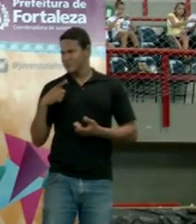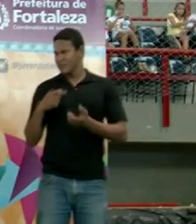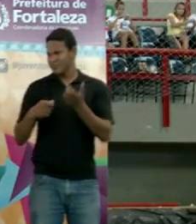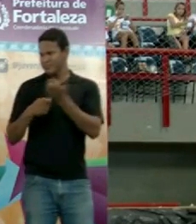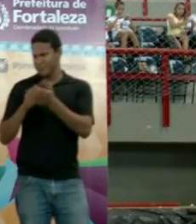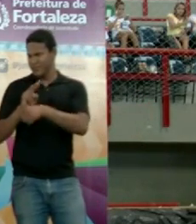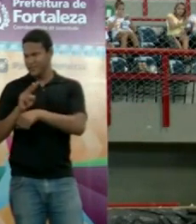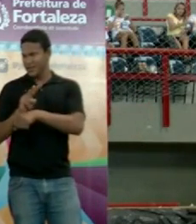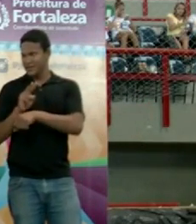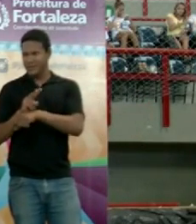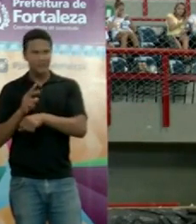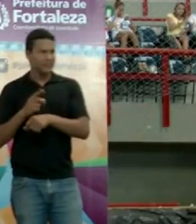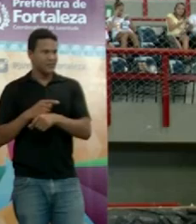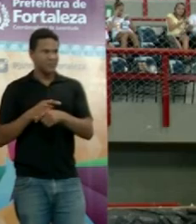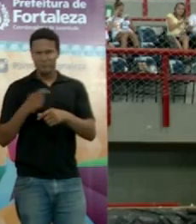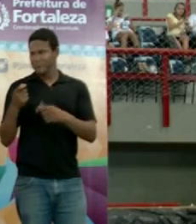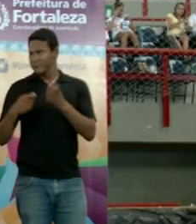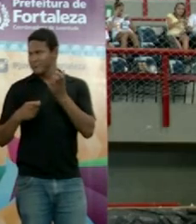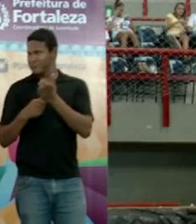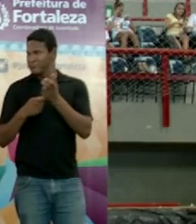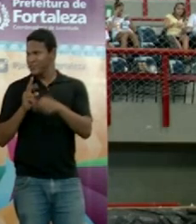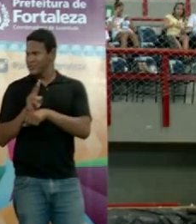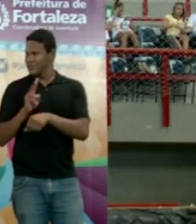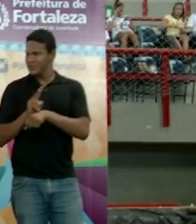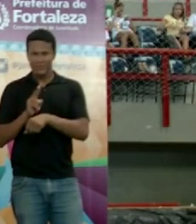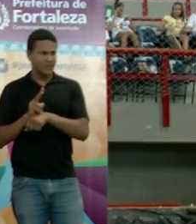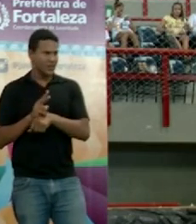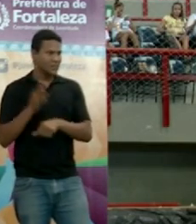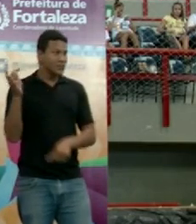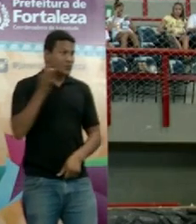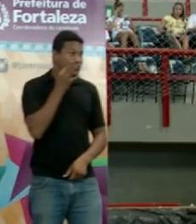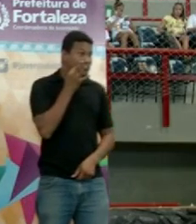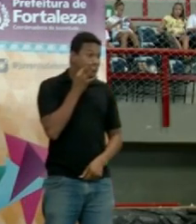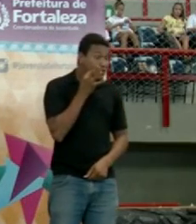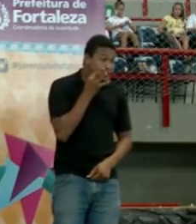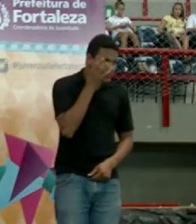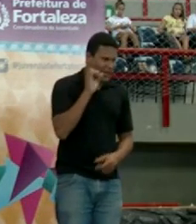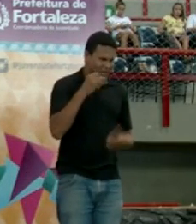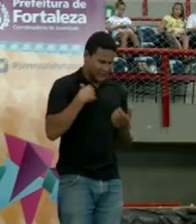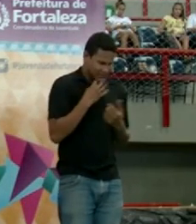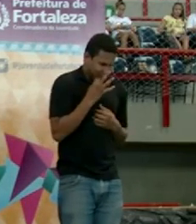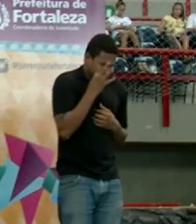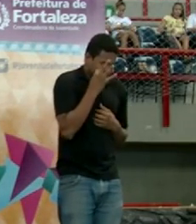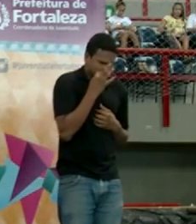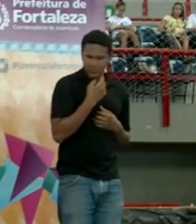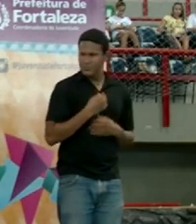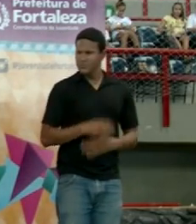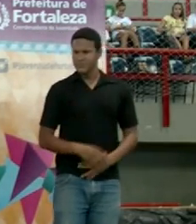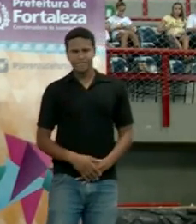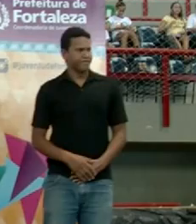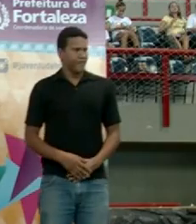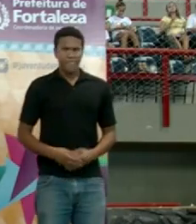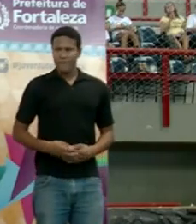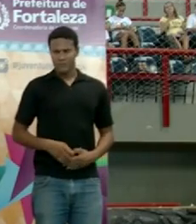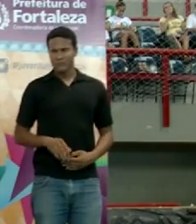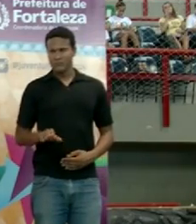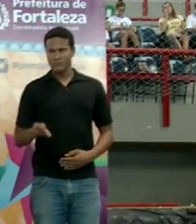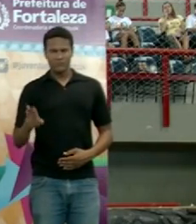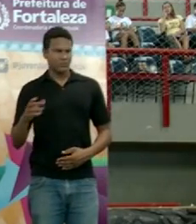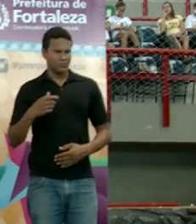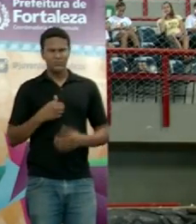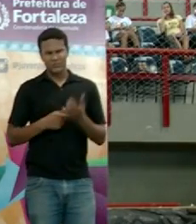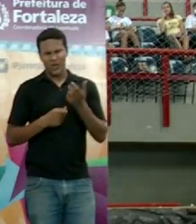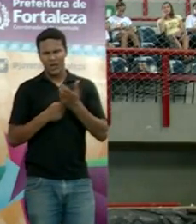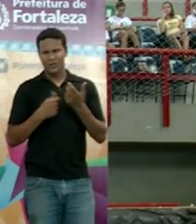Tem. O pessoal que é tímido nesse momento, pergunta, tu tem carregador aí? Tem. Tá? É a coisa que